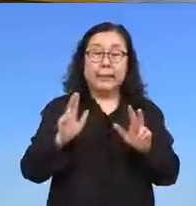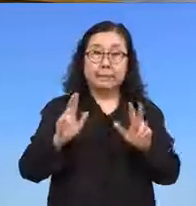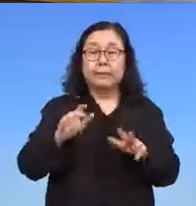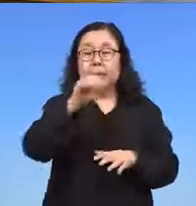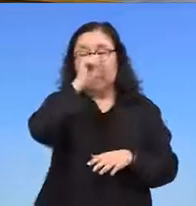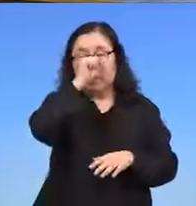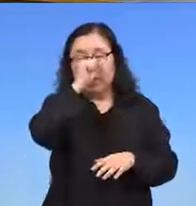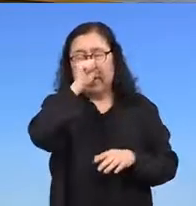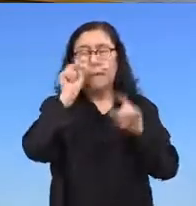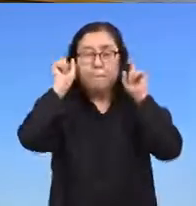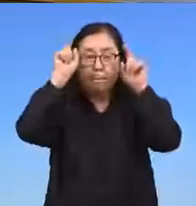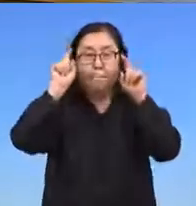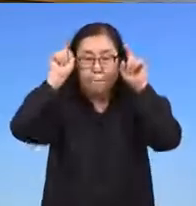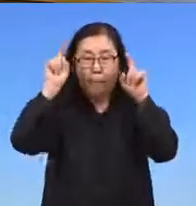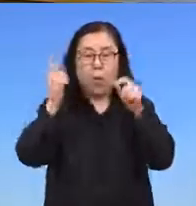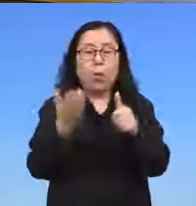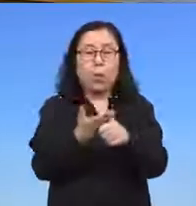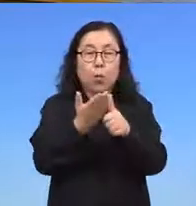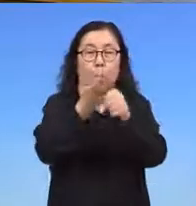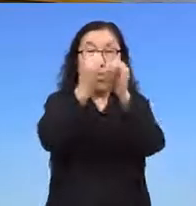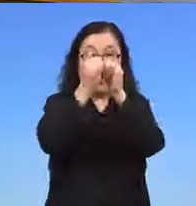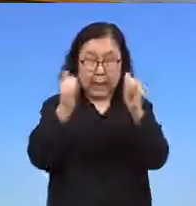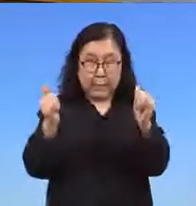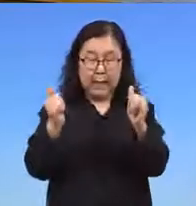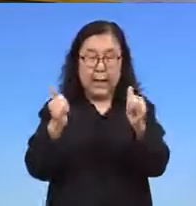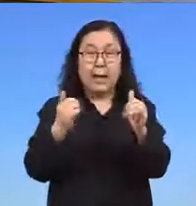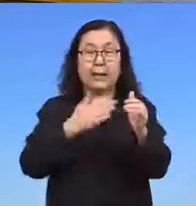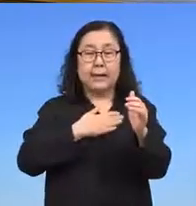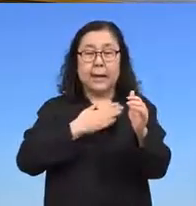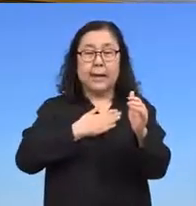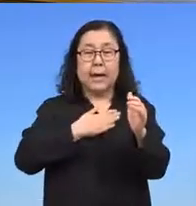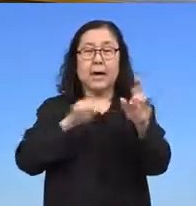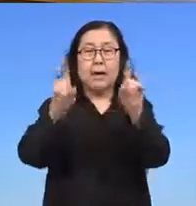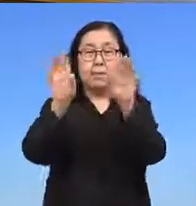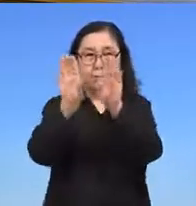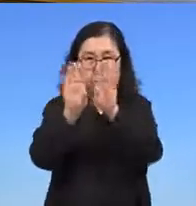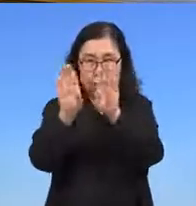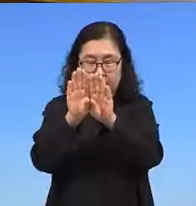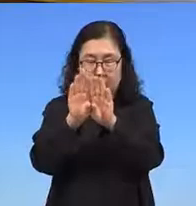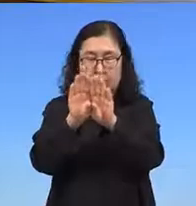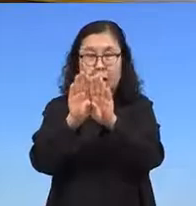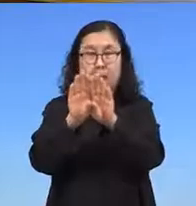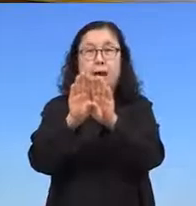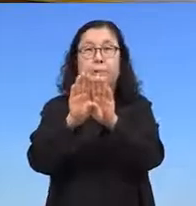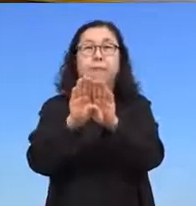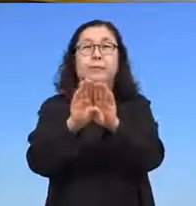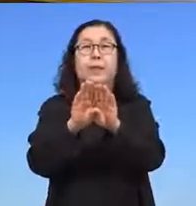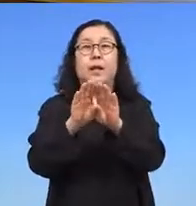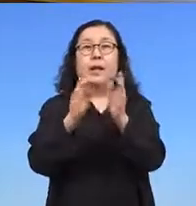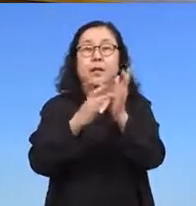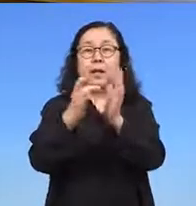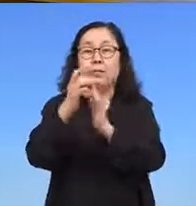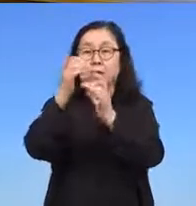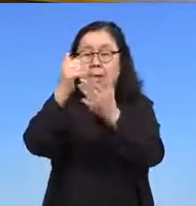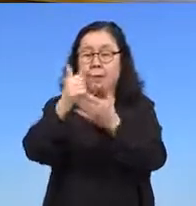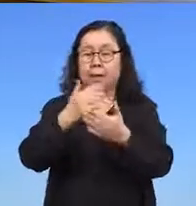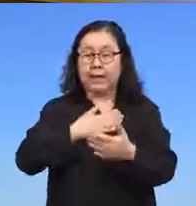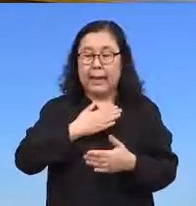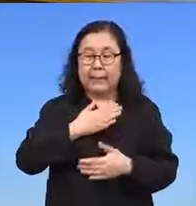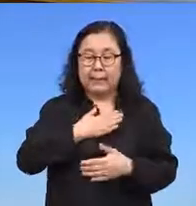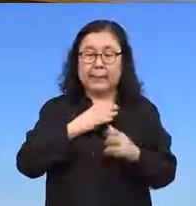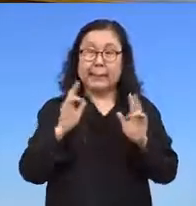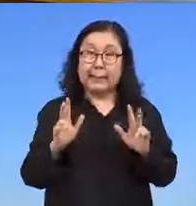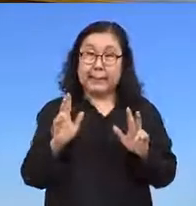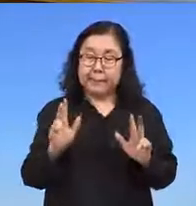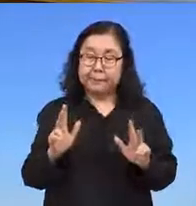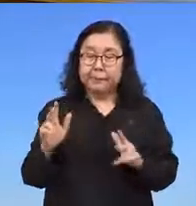am 선한 목자라. 10장 9절 내가 I am 문이니. 14장 6절 예수께서 이르시되